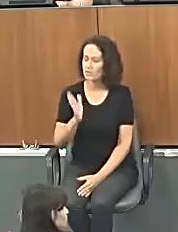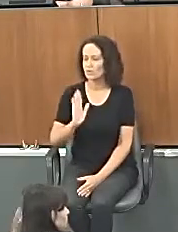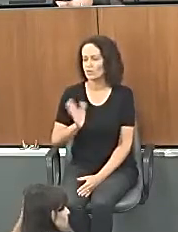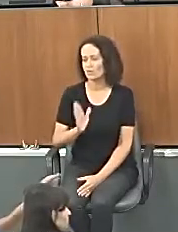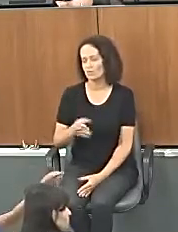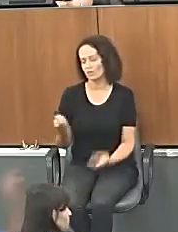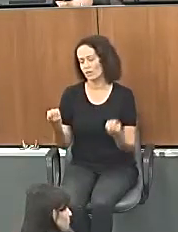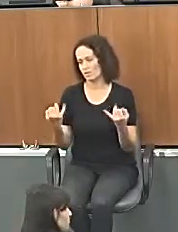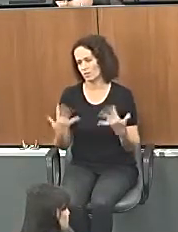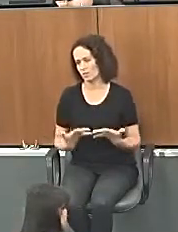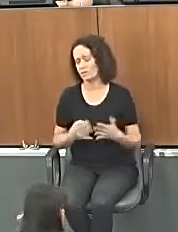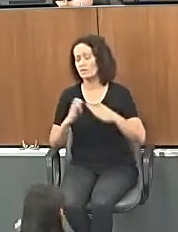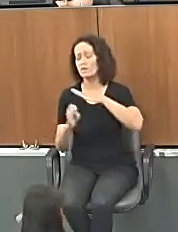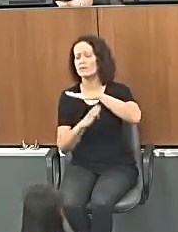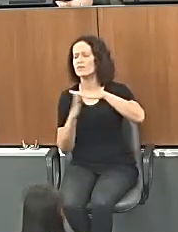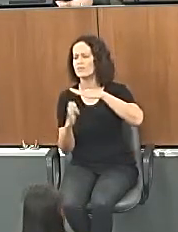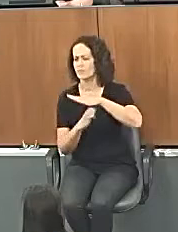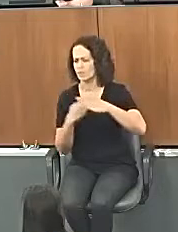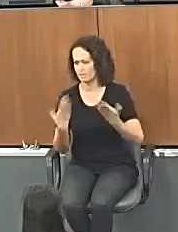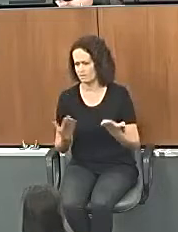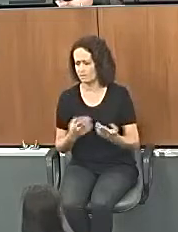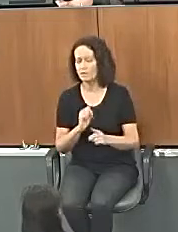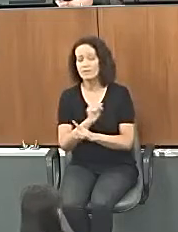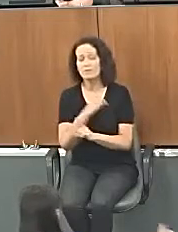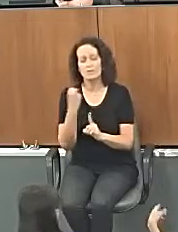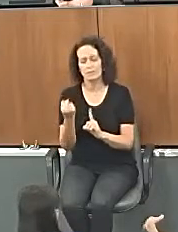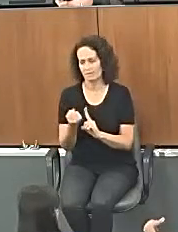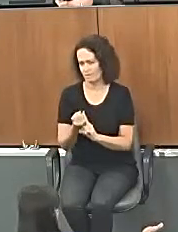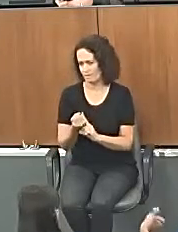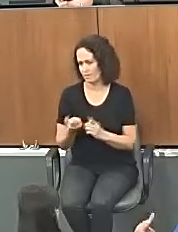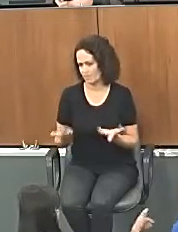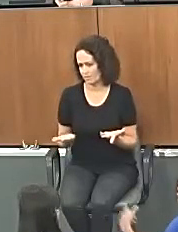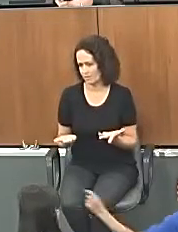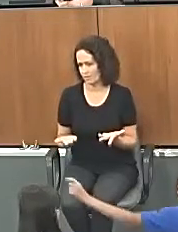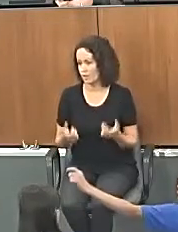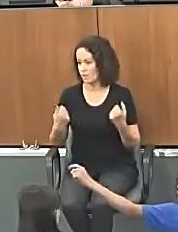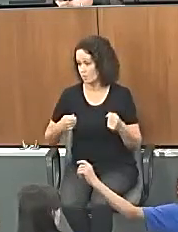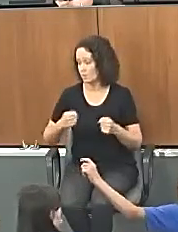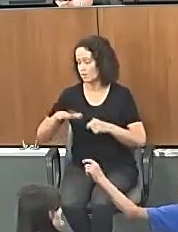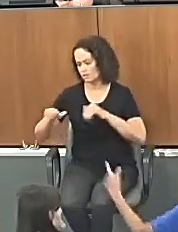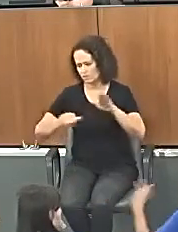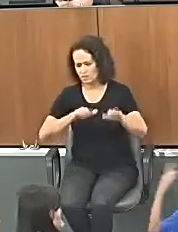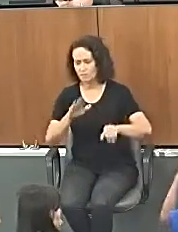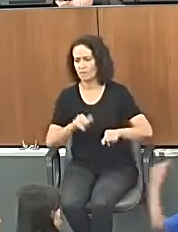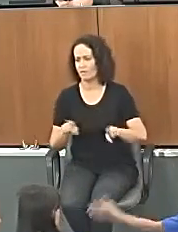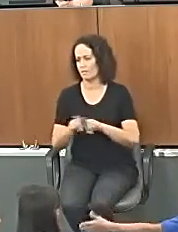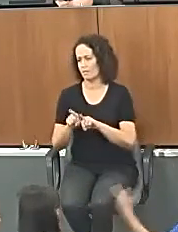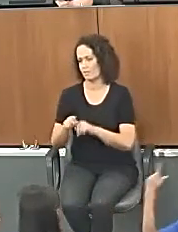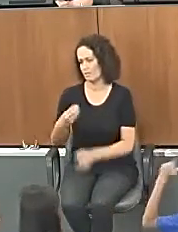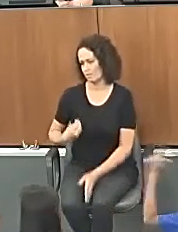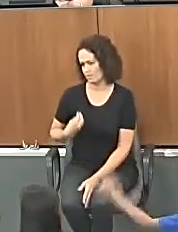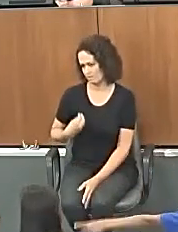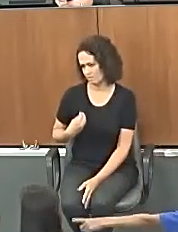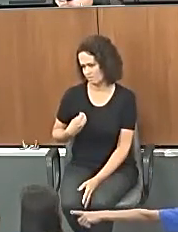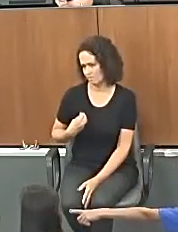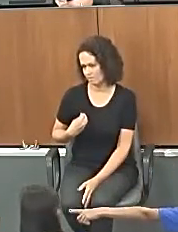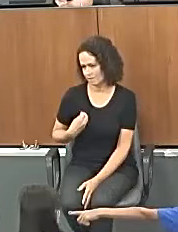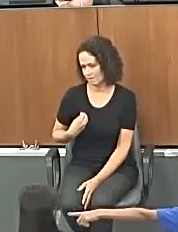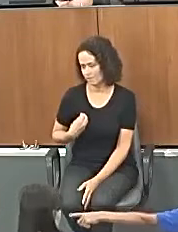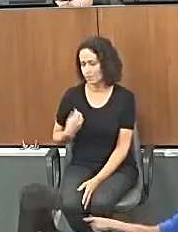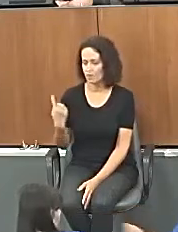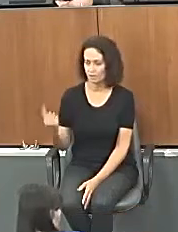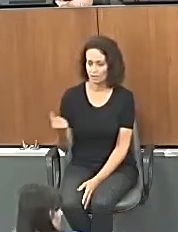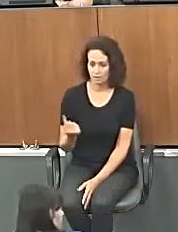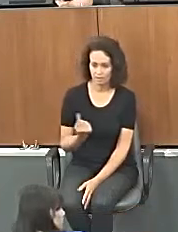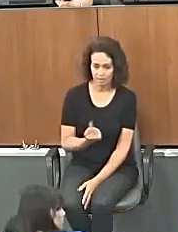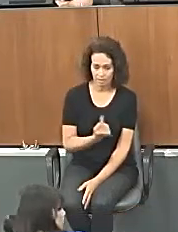luís e as empresas ea sociedade elas também têm que ser chamada na essa participação neca um tem